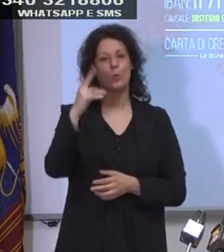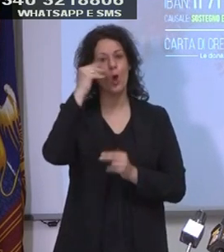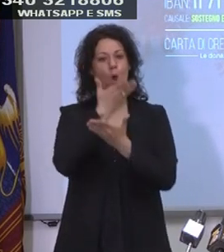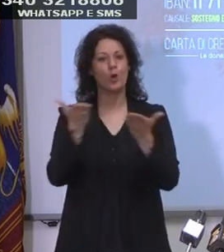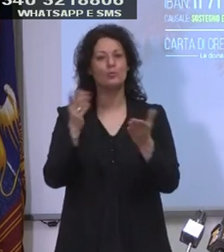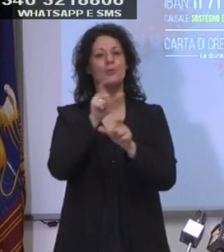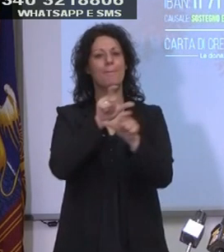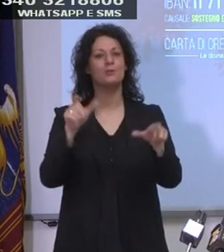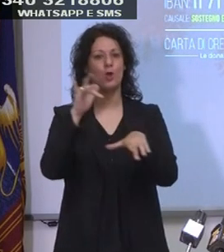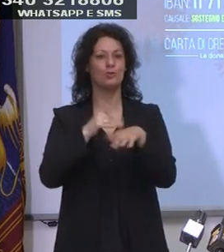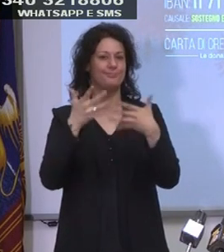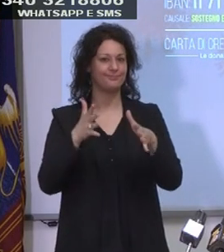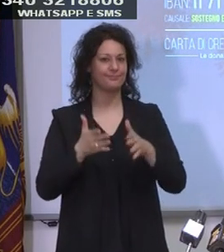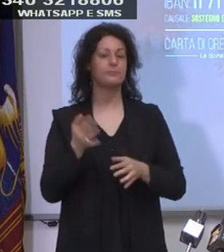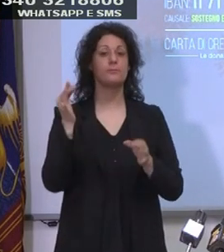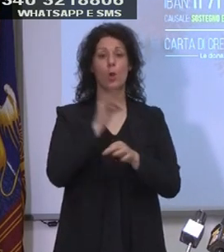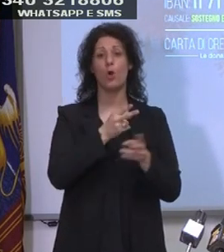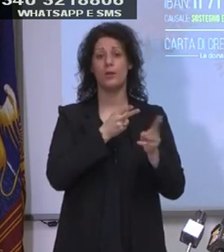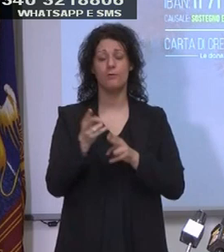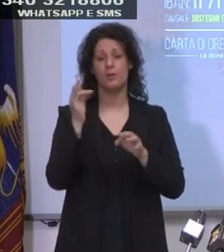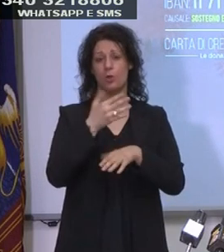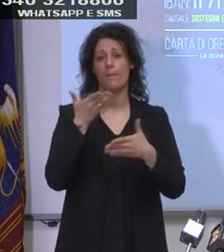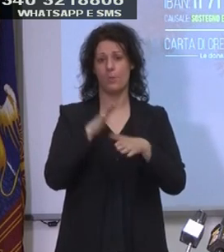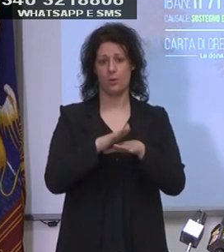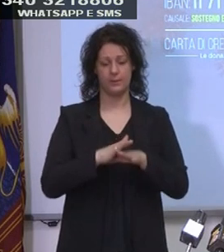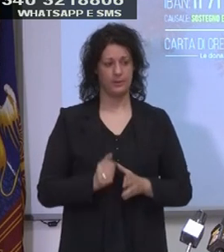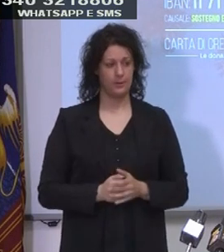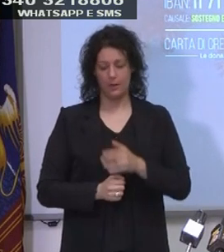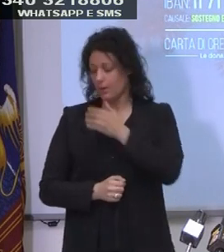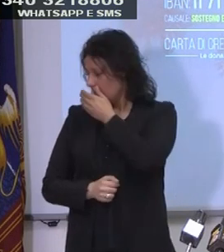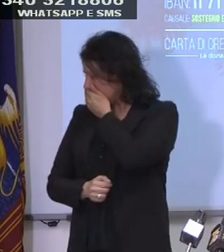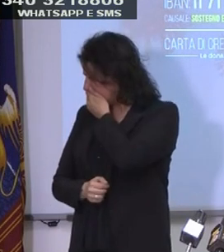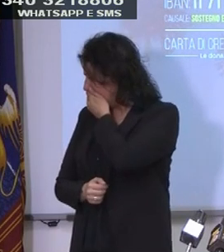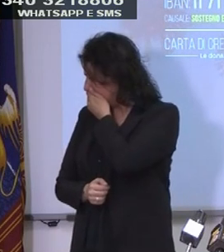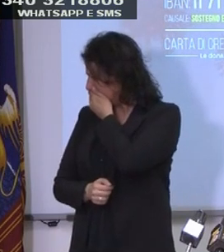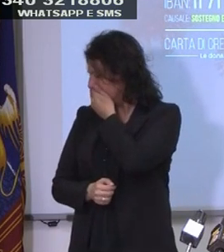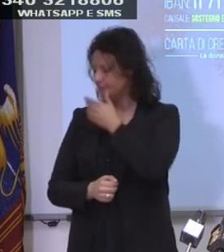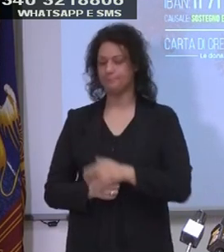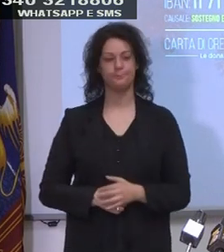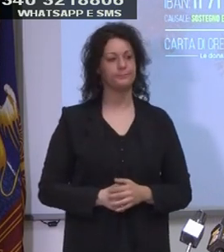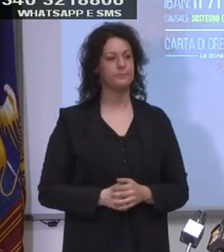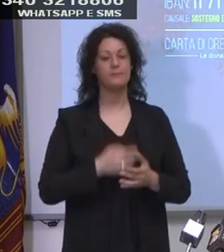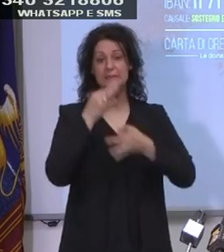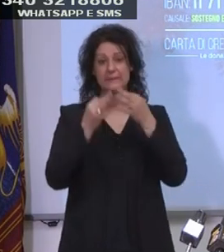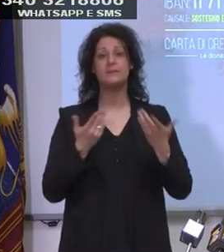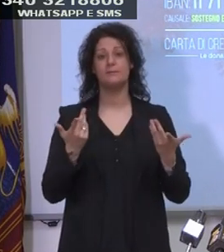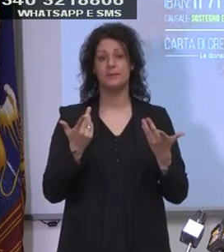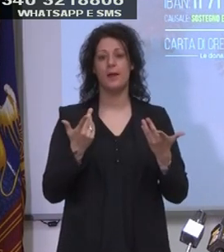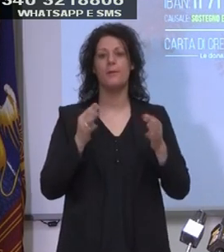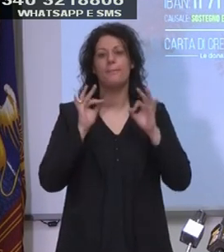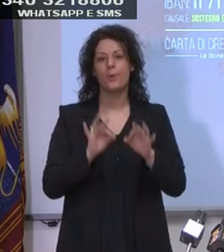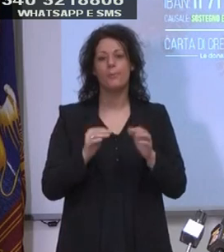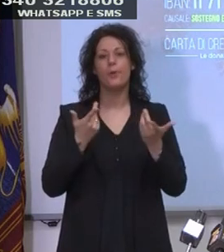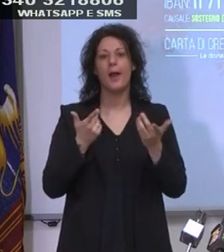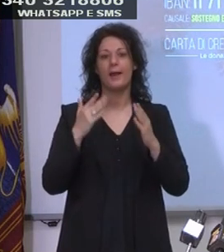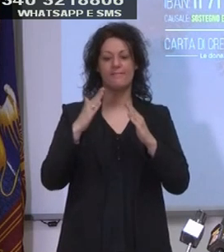o che è morta. Quindi non è più un problema del paese dall'altro capo del mondo, ma è un problema del vicino di casa,